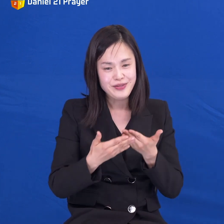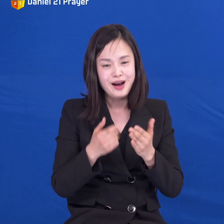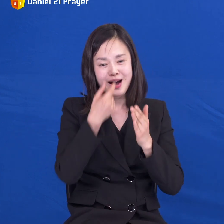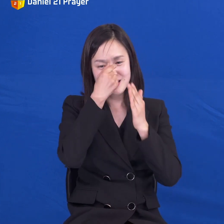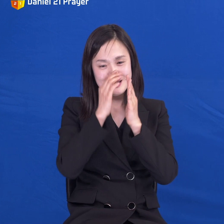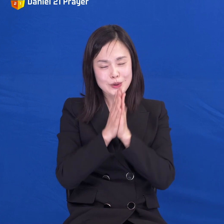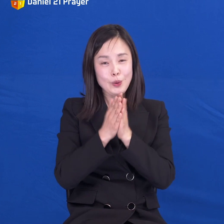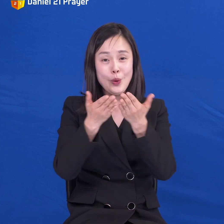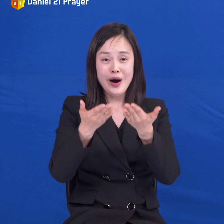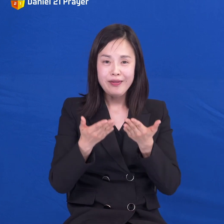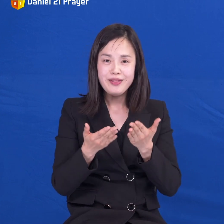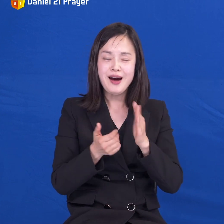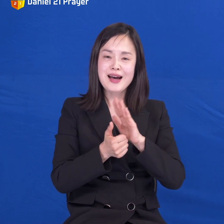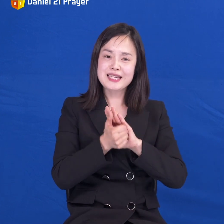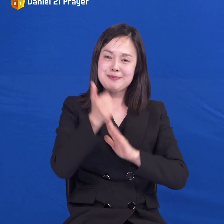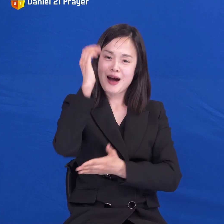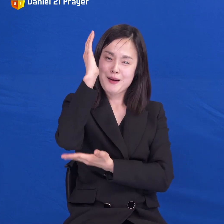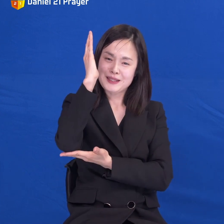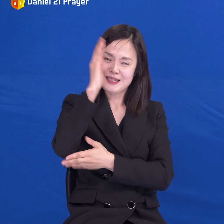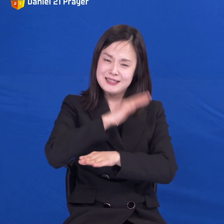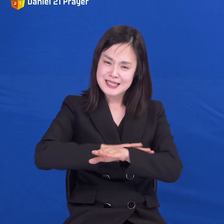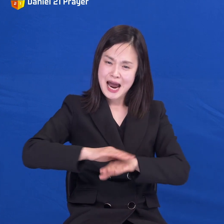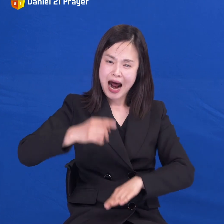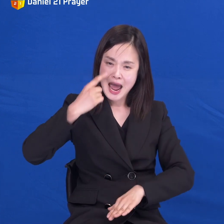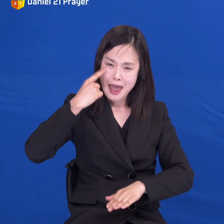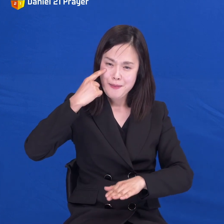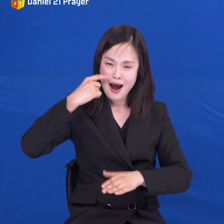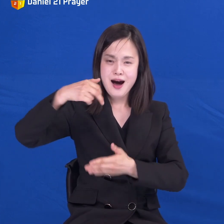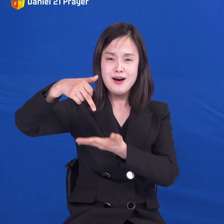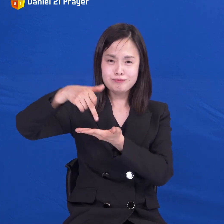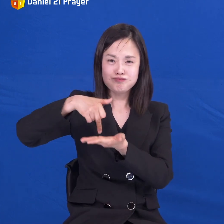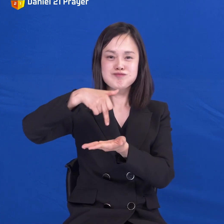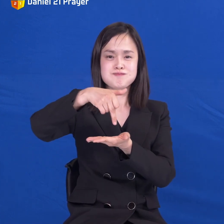메시지를 전달해 줘라, 이런 메시지였어요.